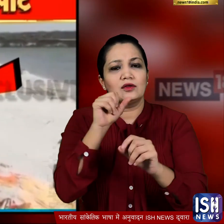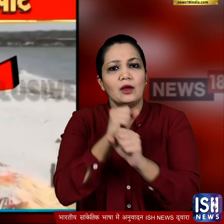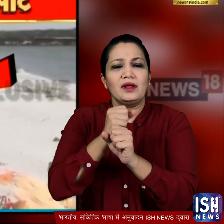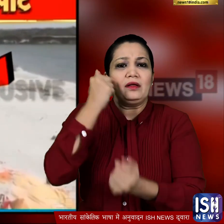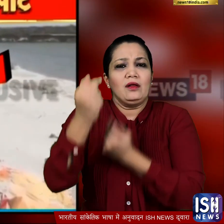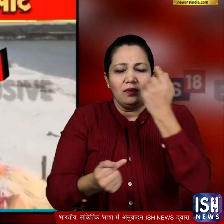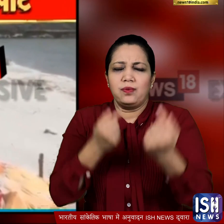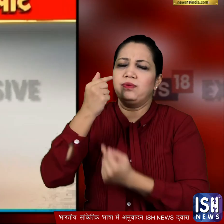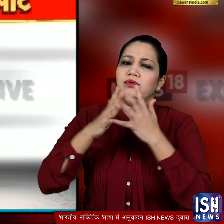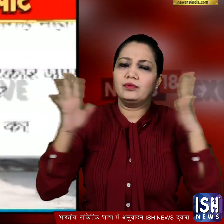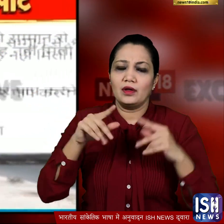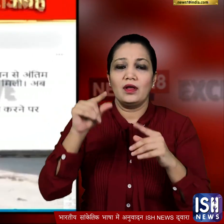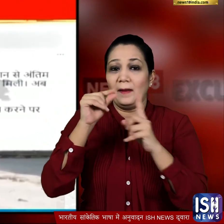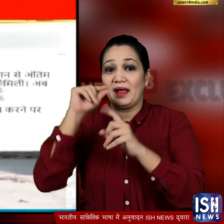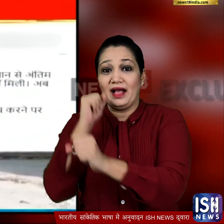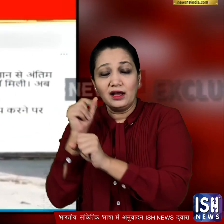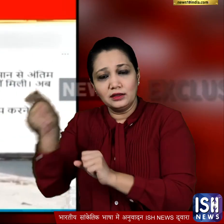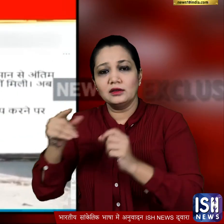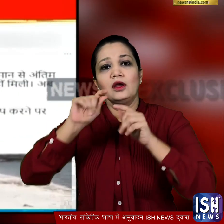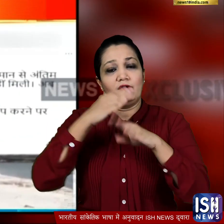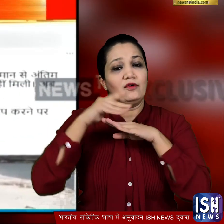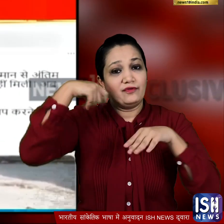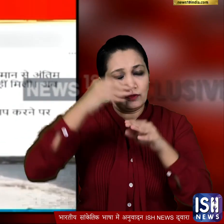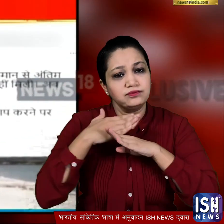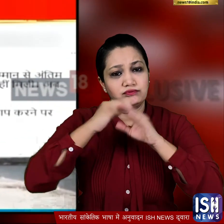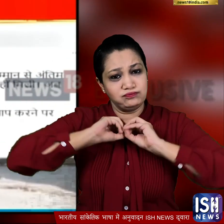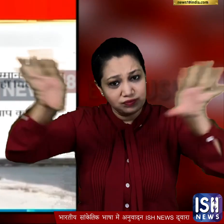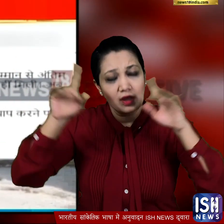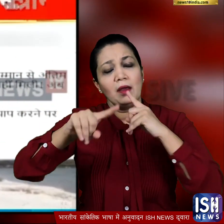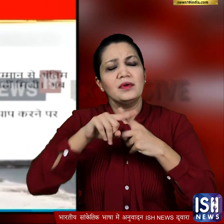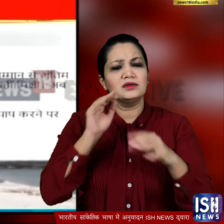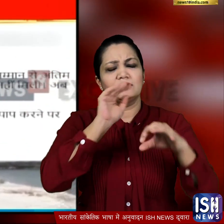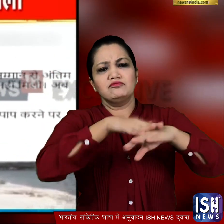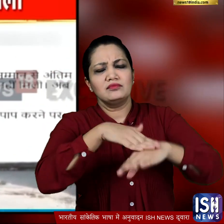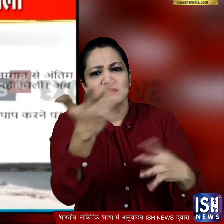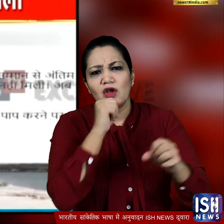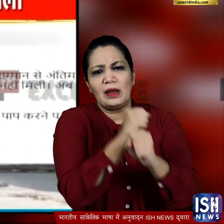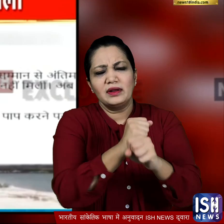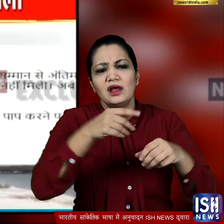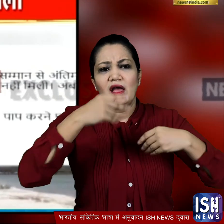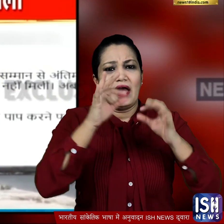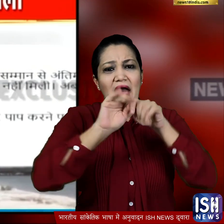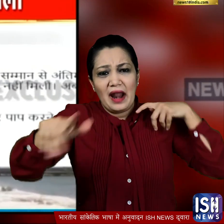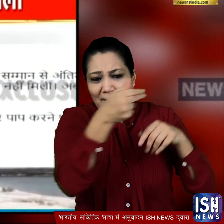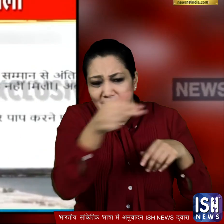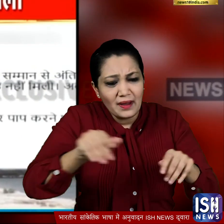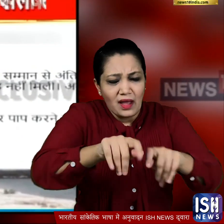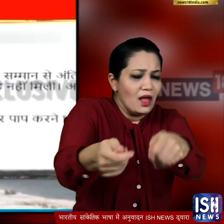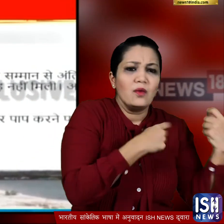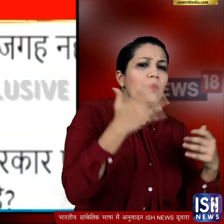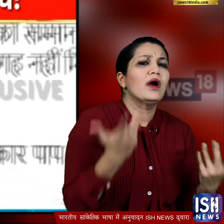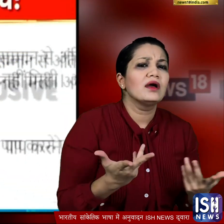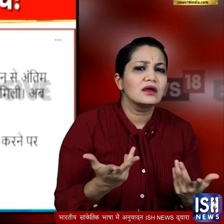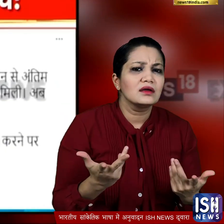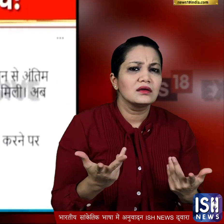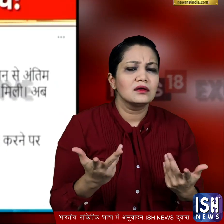की सियासत में खलबली मच गई। प्रियंका गांधी ने तो इस वीडियो को शेयर भी किया और राज्य सरकार से सवाल पूछा कि शवों से राम नाम लिखी चादर क्यों हटाई